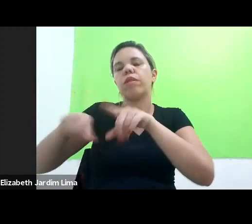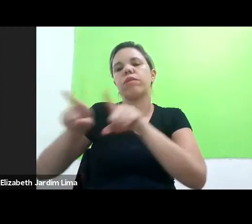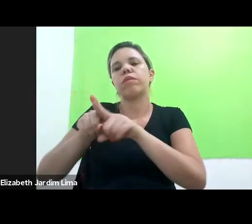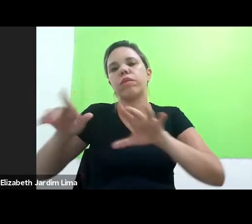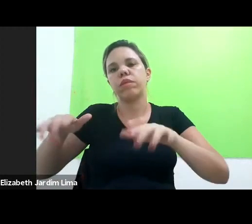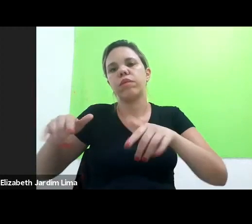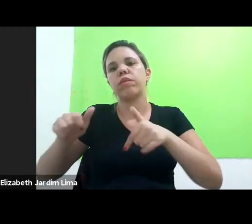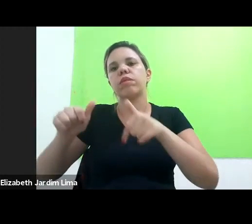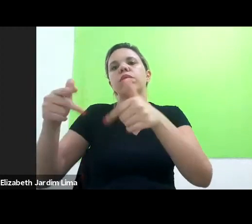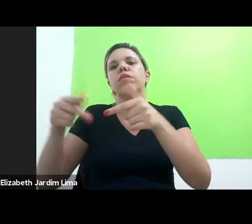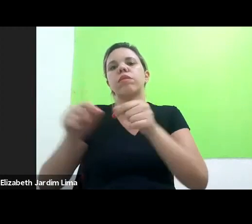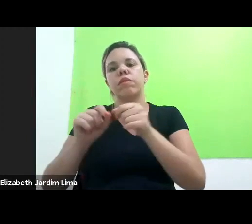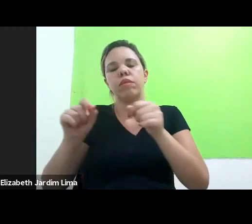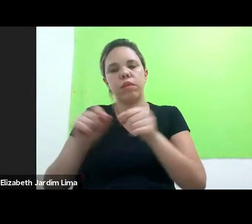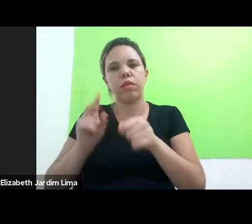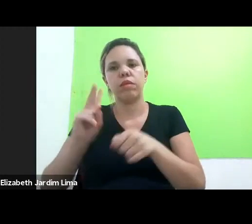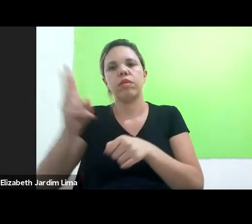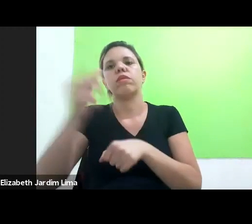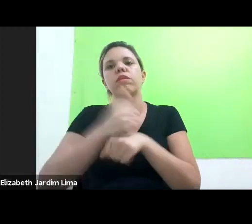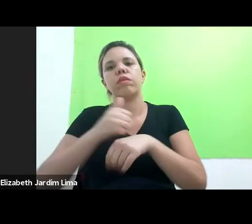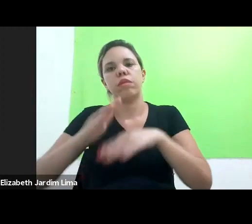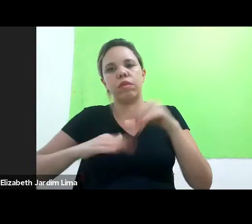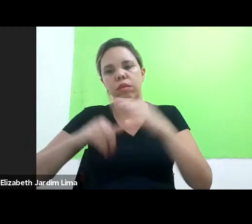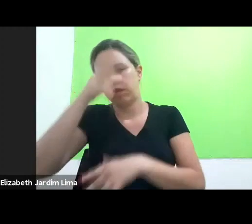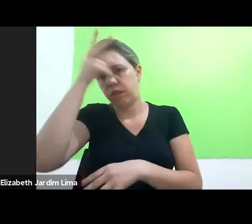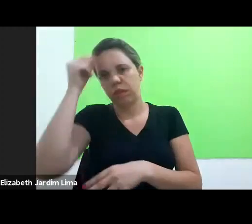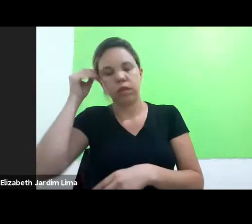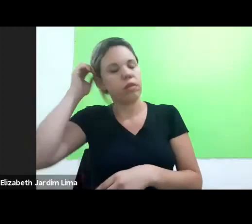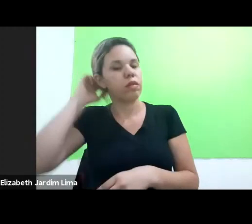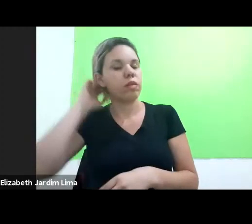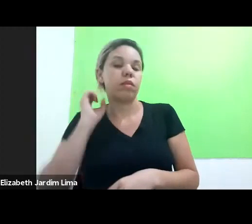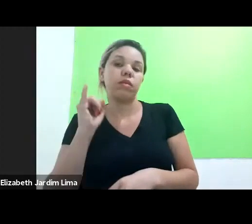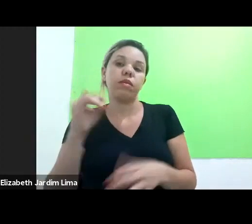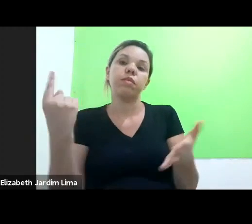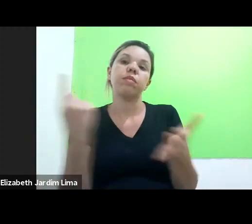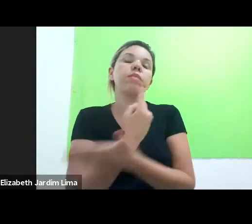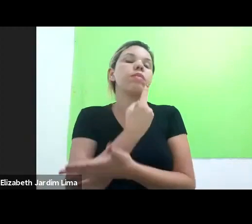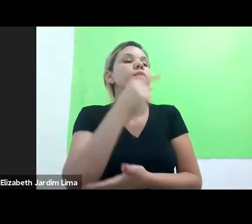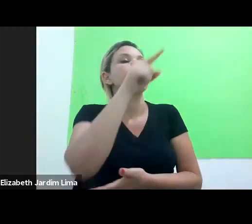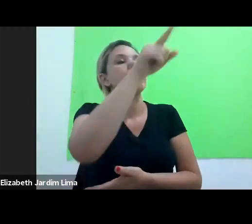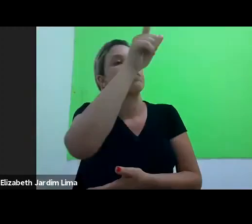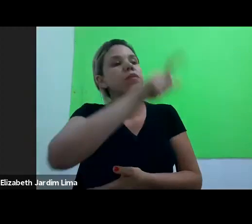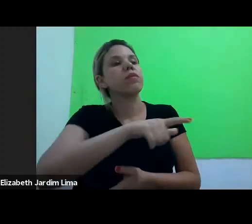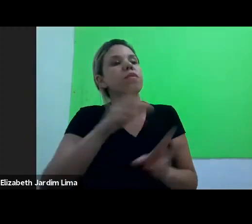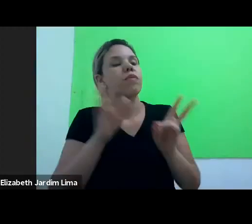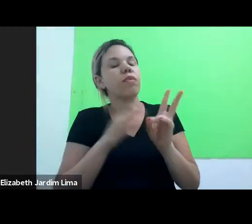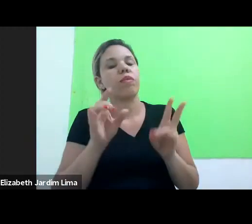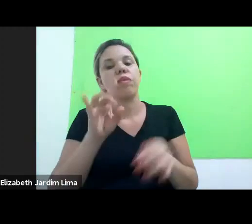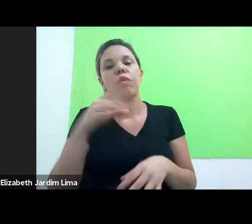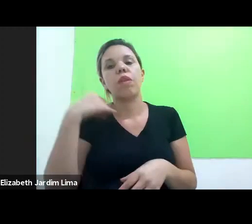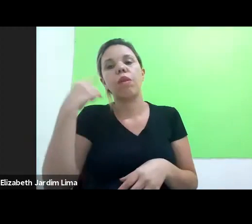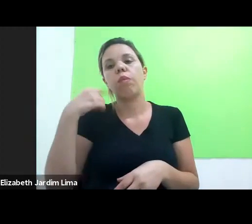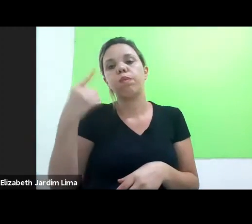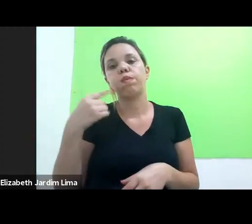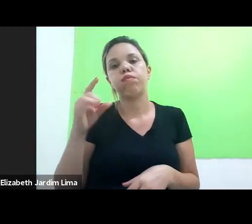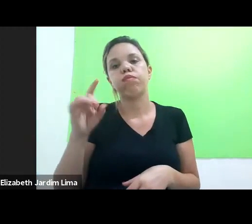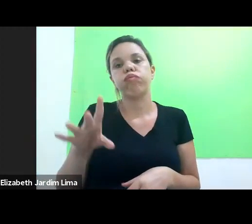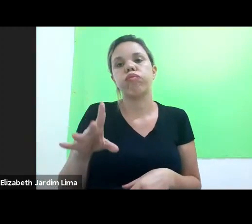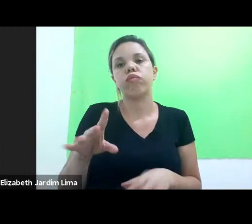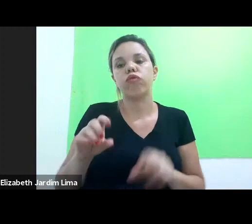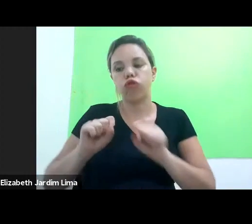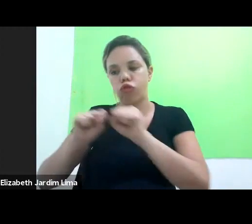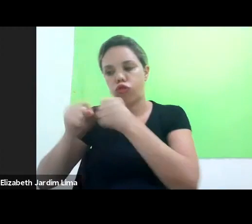promotores, querem seguir carreiras, né, públicas. E se você pergunta para um indígena, às vezes a gente só quer ser advogado, né, para